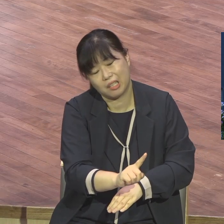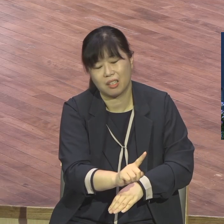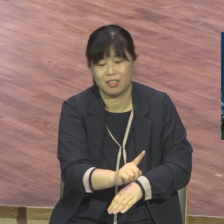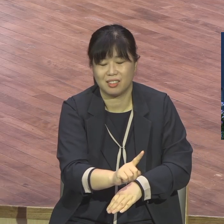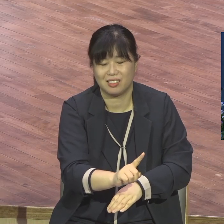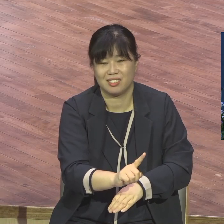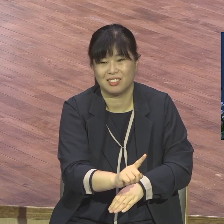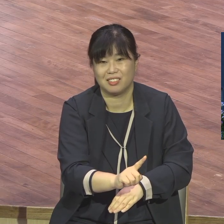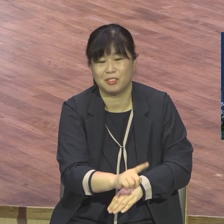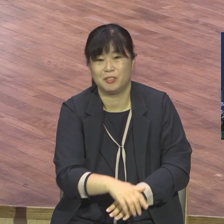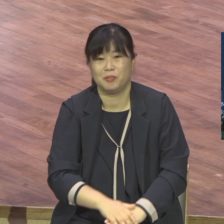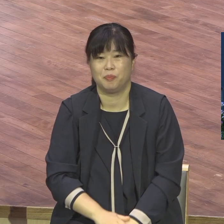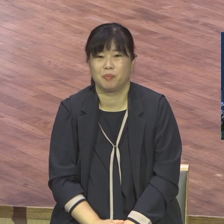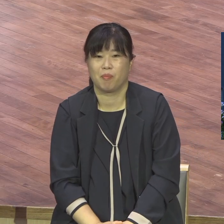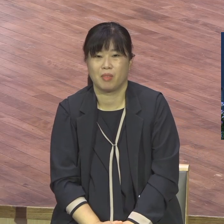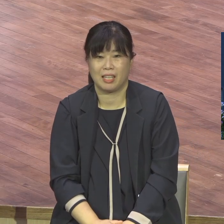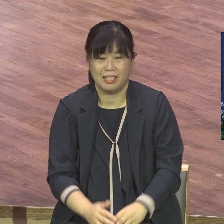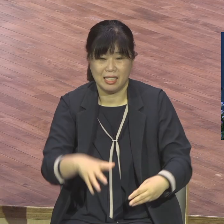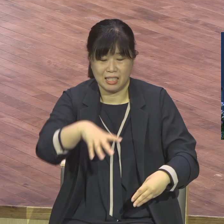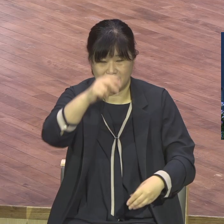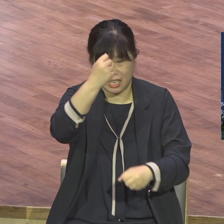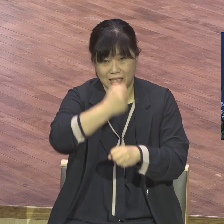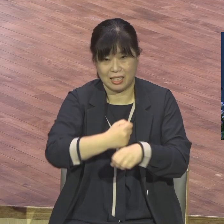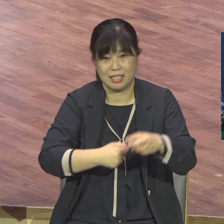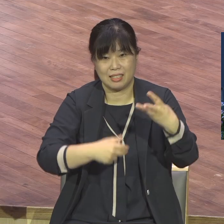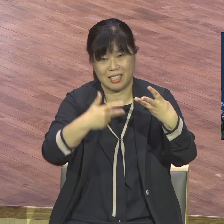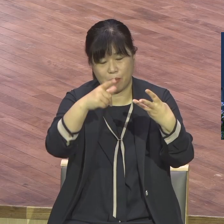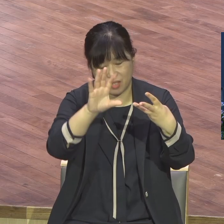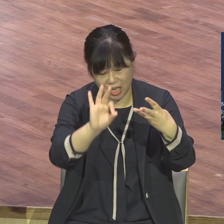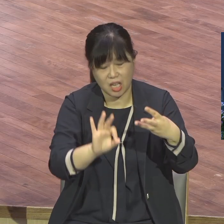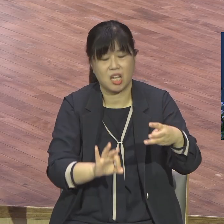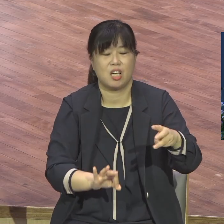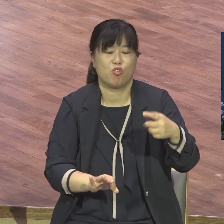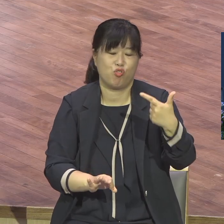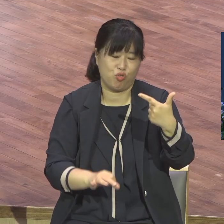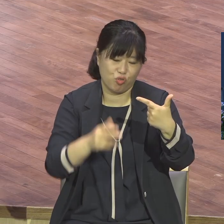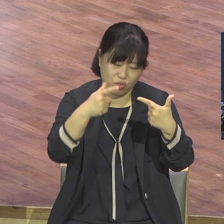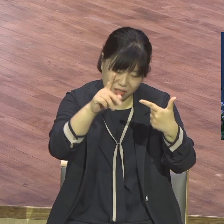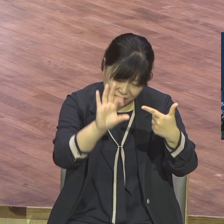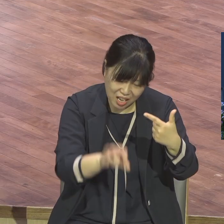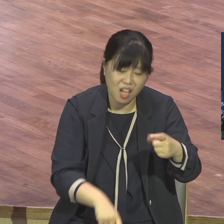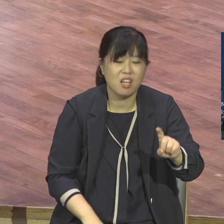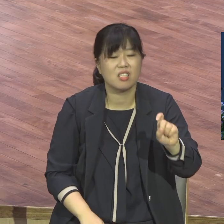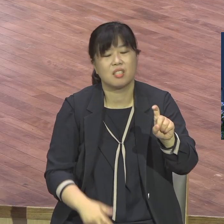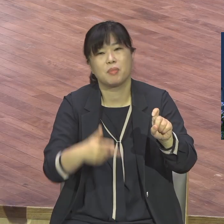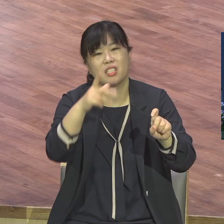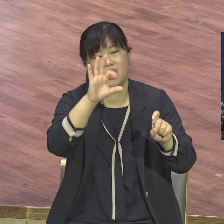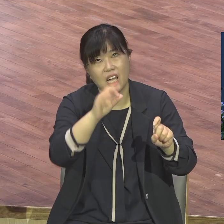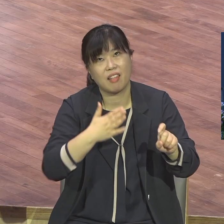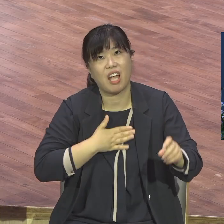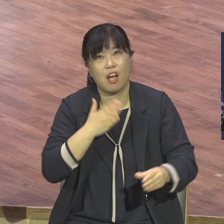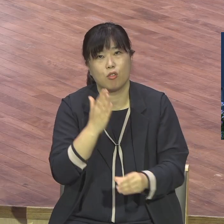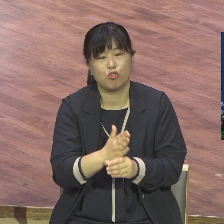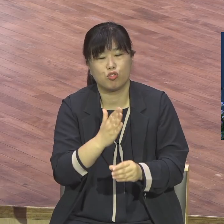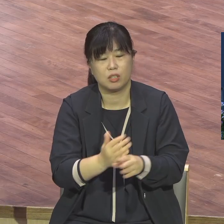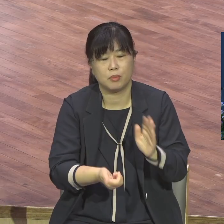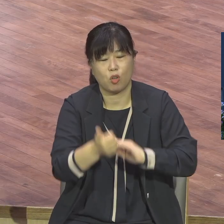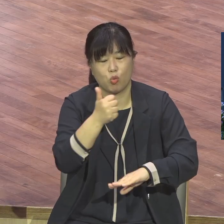창세기 3장 6장 11장에 빠져가지고 결국은 그들의 최선을 다한 것이 뭐예요? 바벨탑이에요.